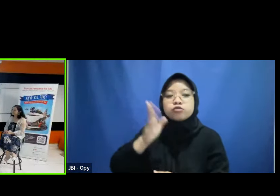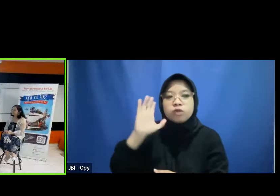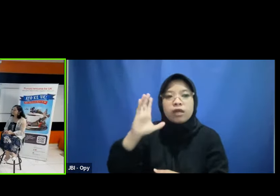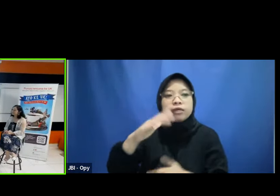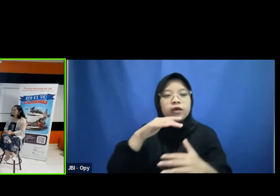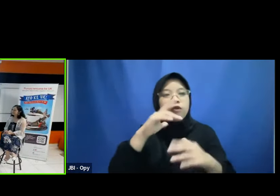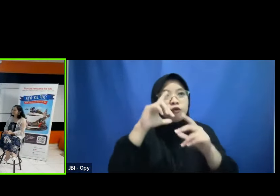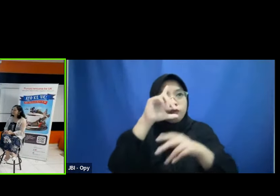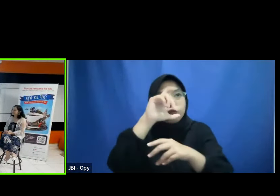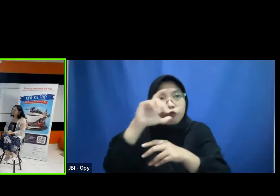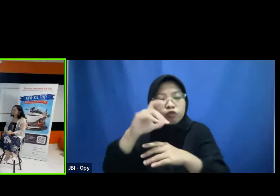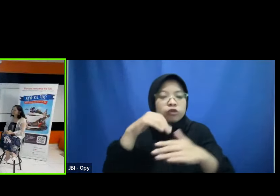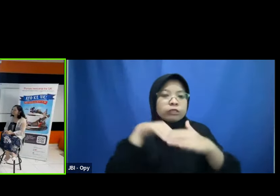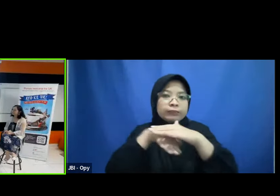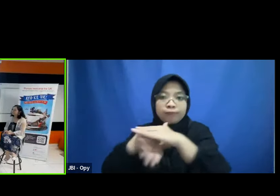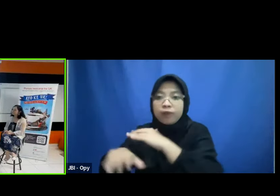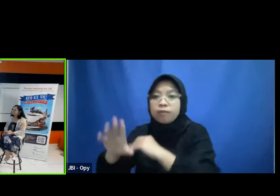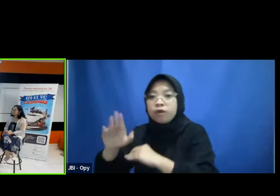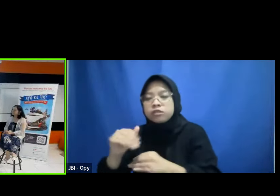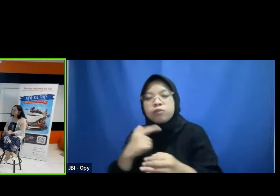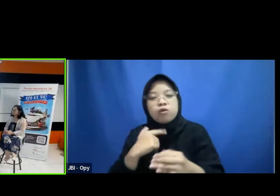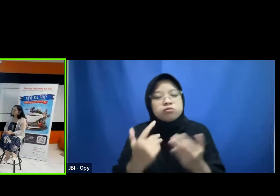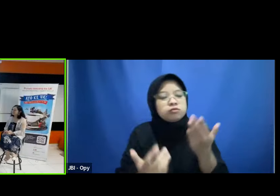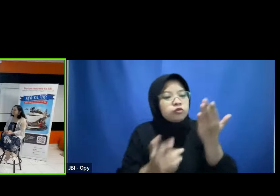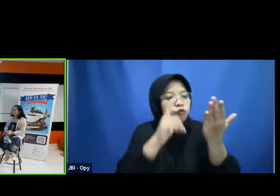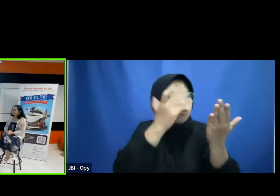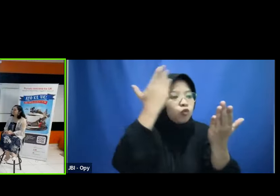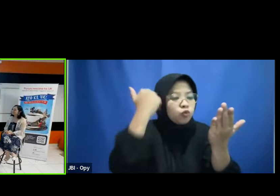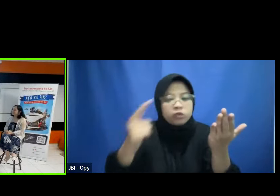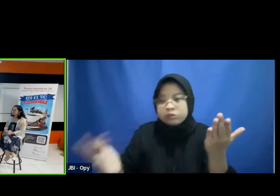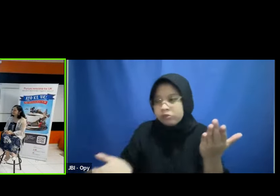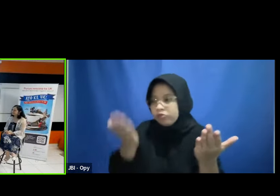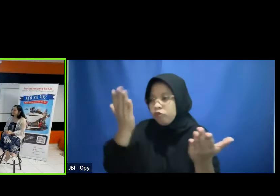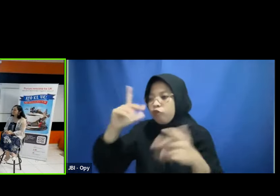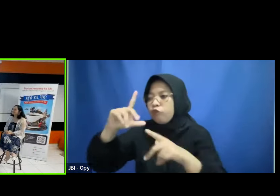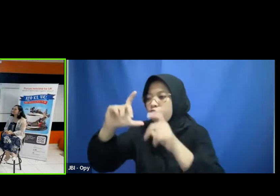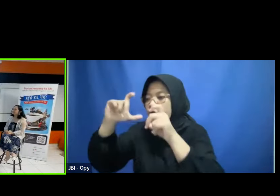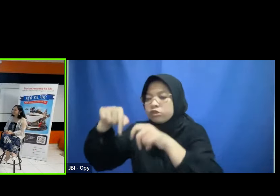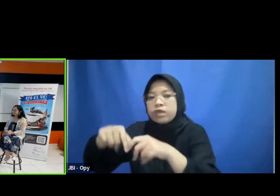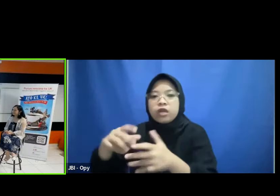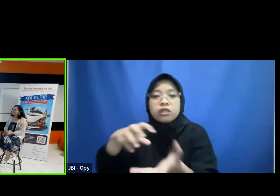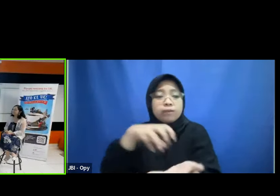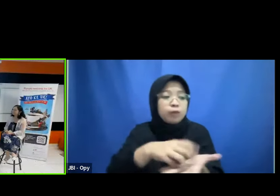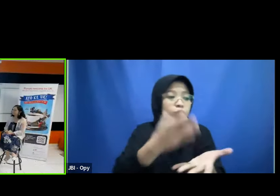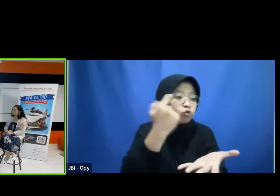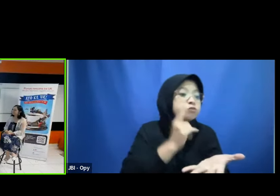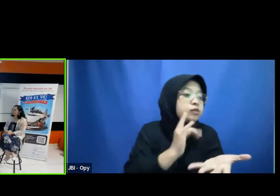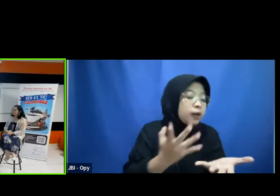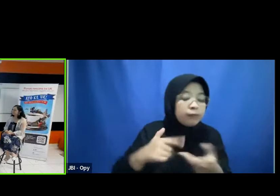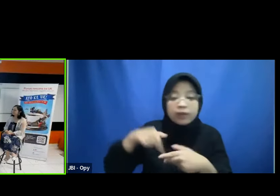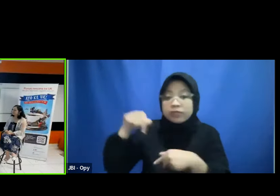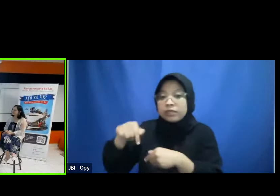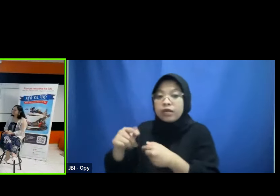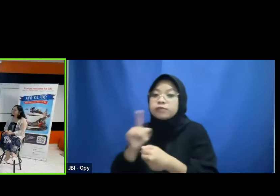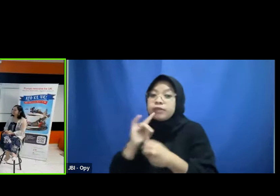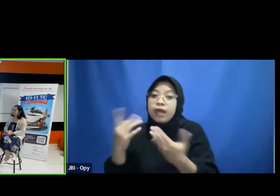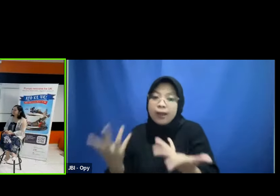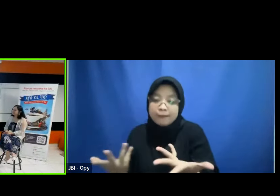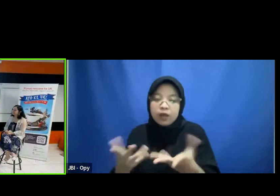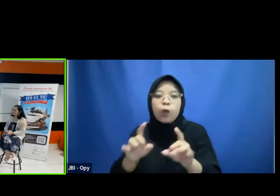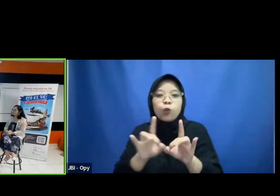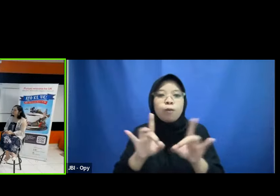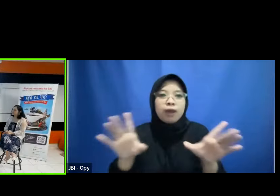foto-foto UK saat itu terus dia mau bandingin Kayak udah jadi apa sih tempat tersebut sekarang gitu itu itu beda Ada lagi